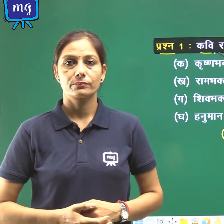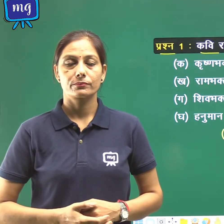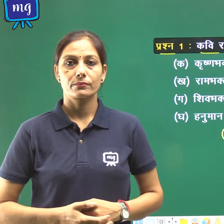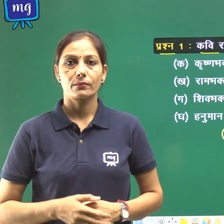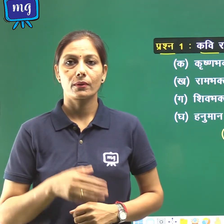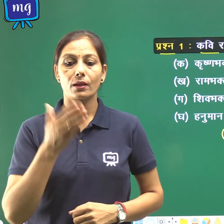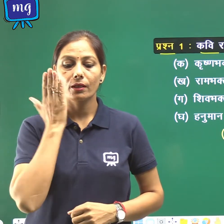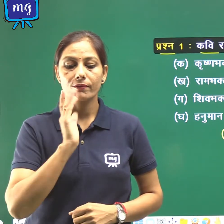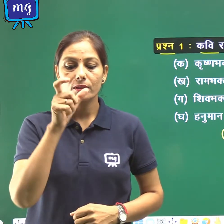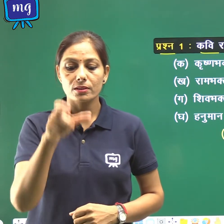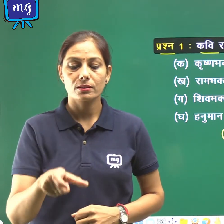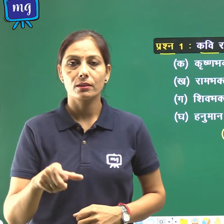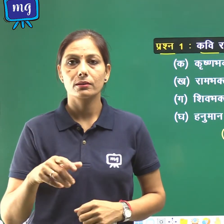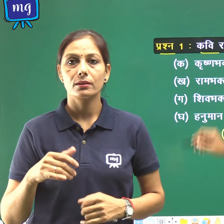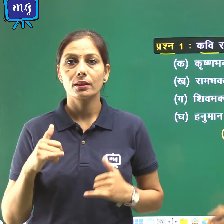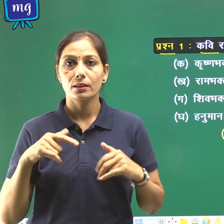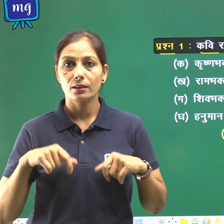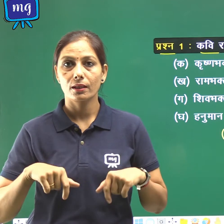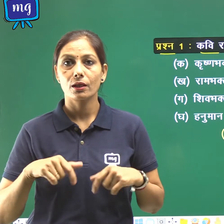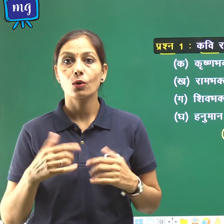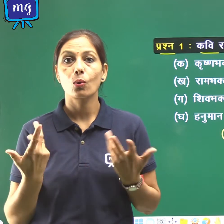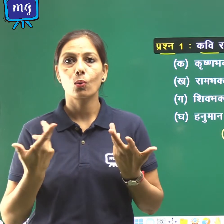कवि रसखान थे।